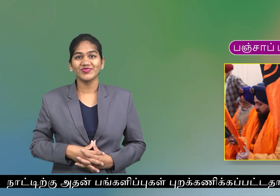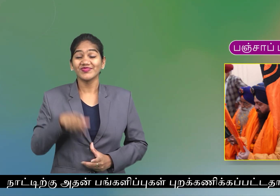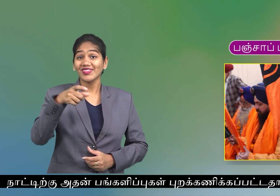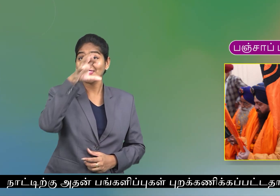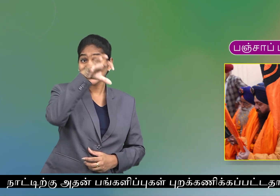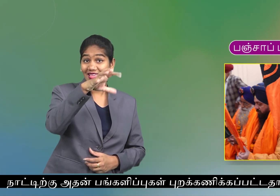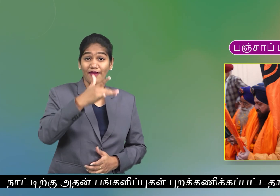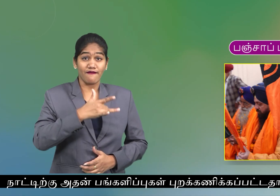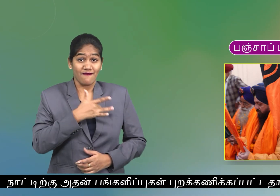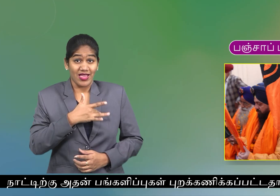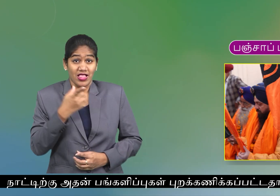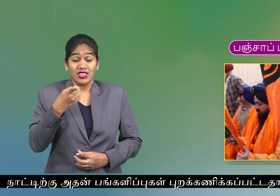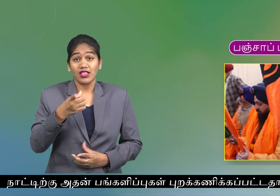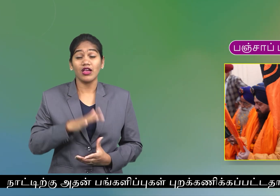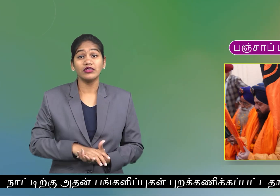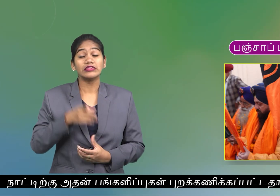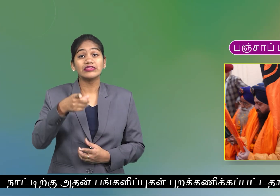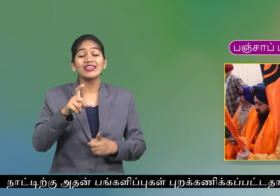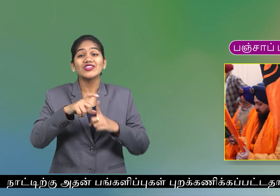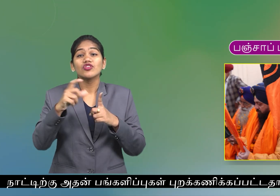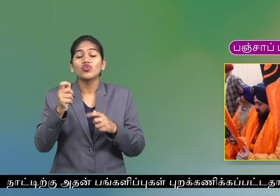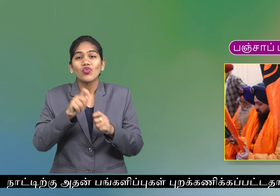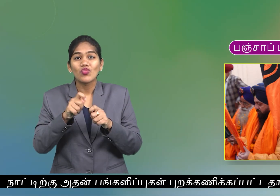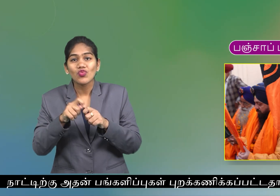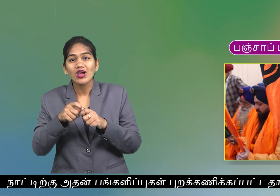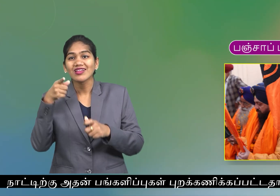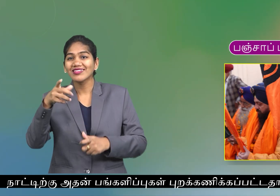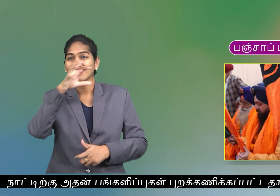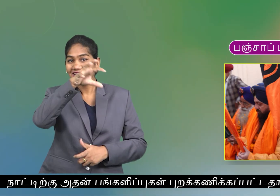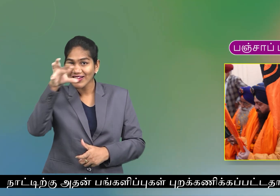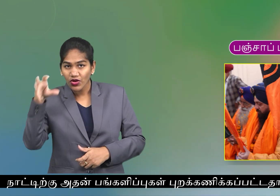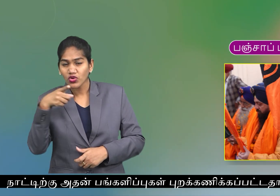நாட்டிற்கு அதன் பங்களிப்புகள் புறக்கணிக்கப்பட்டதாக அரசு உணர்ந்தது.